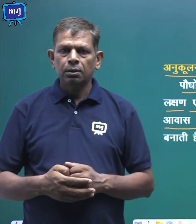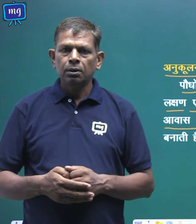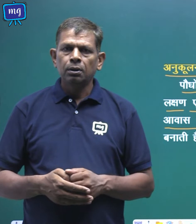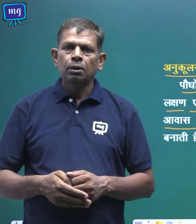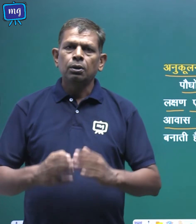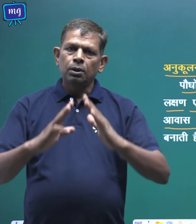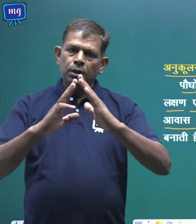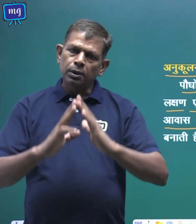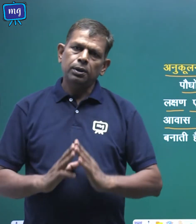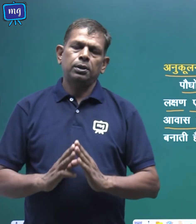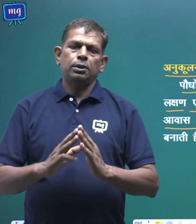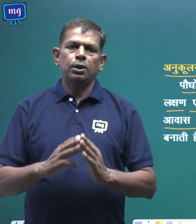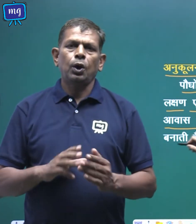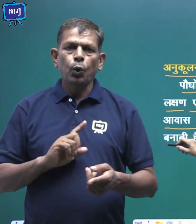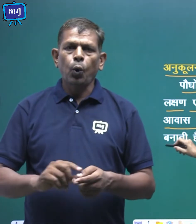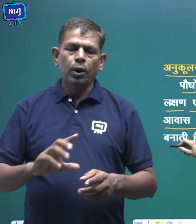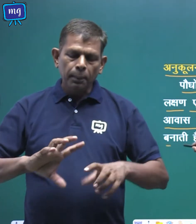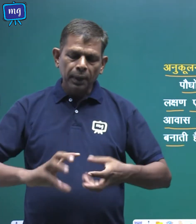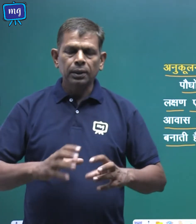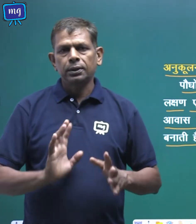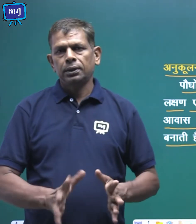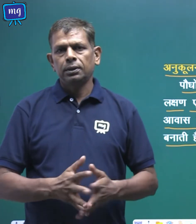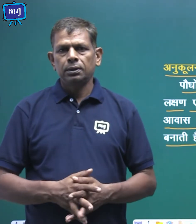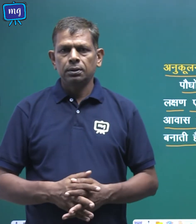रहने के योग्य बनाती हैं,